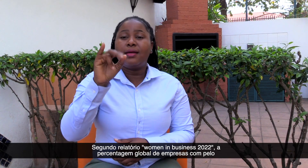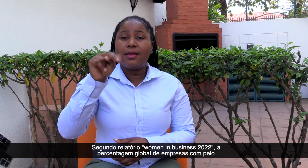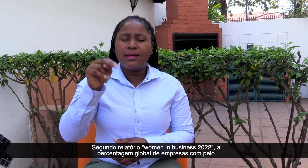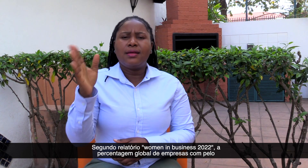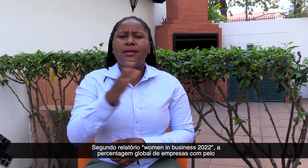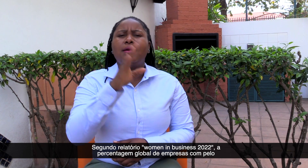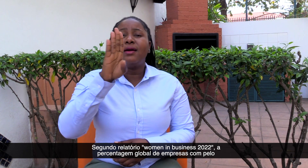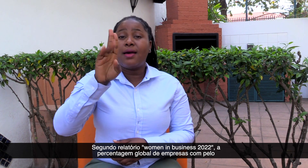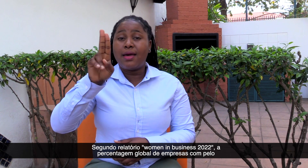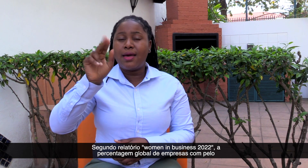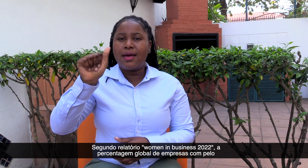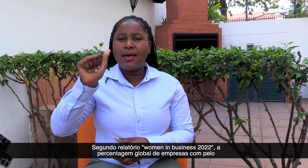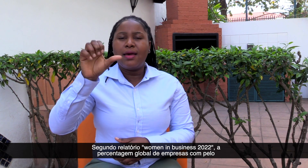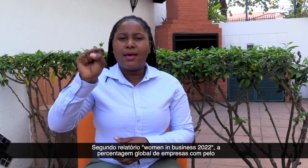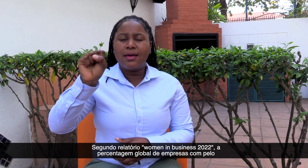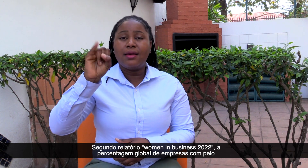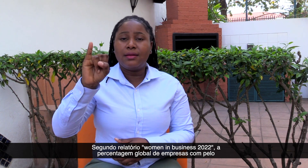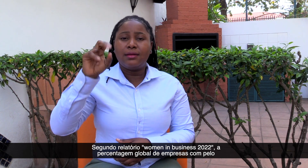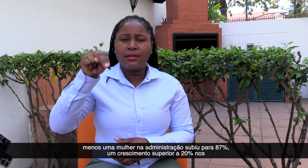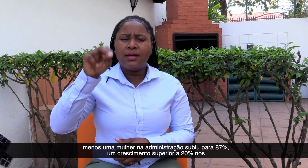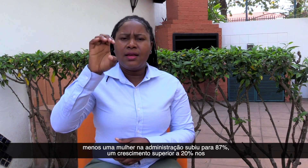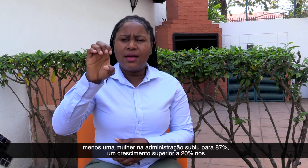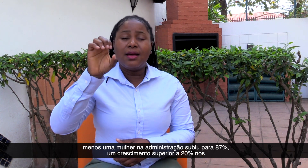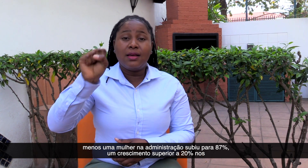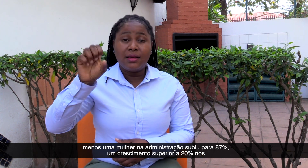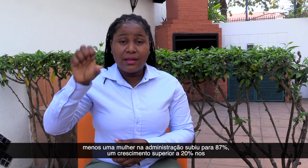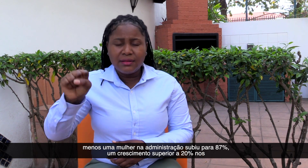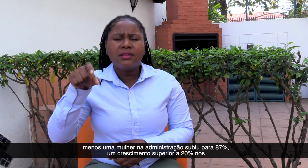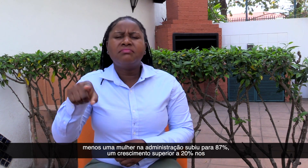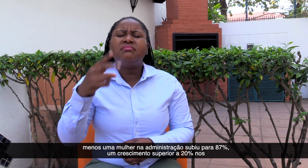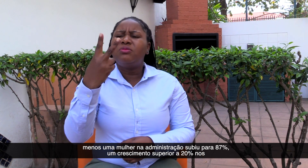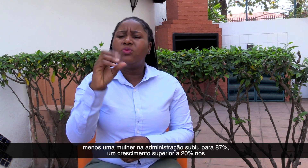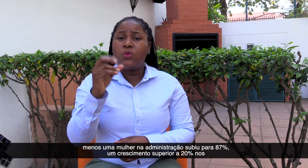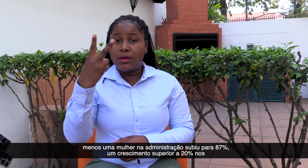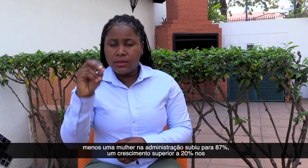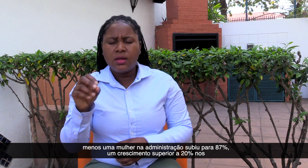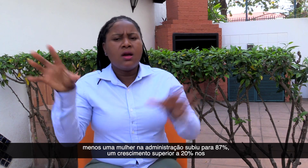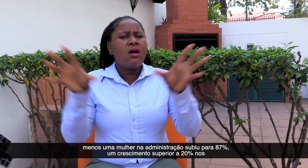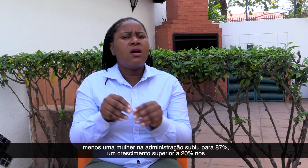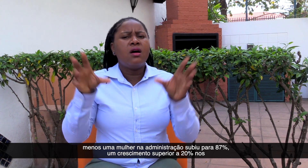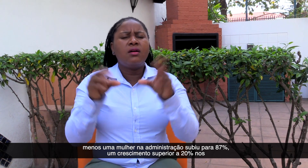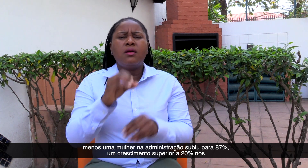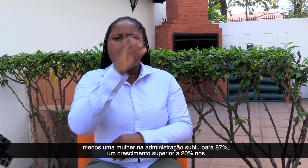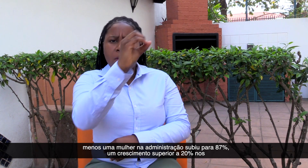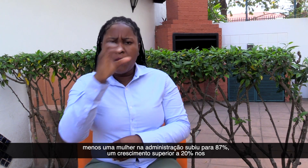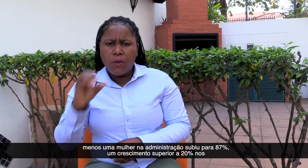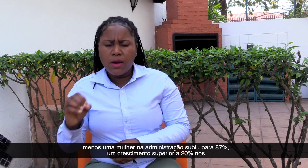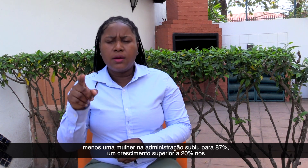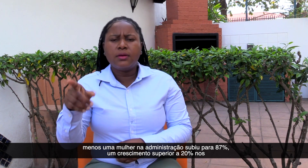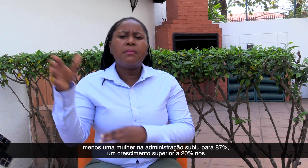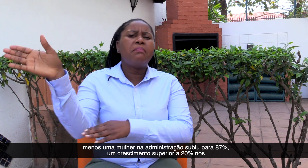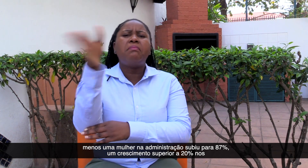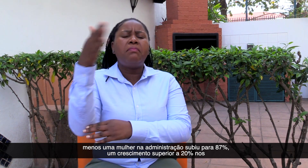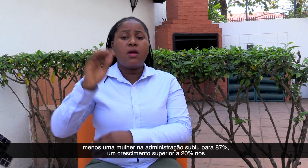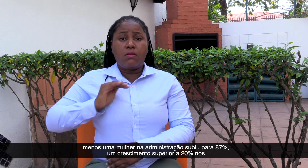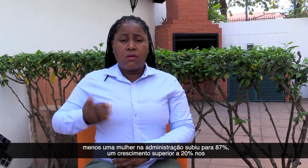Segundo o relatório Women in Business 2022, a percentagem global de empresas com pelo menos uma mulher na administração subiu